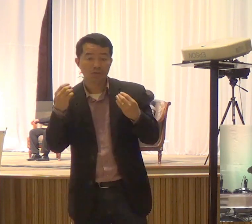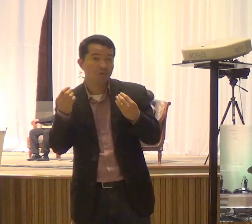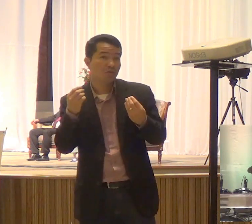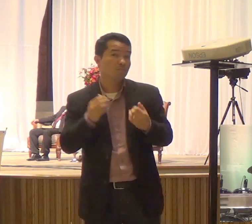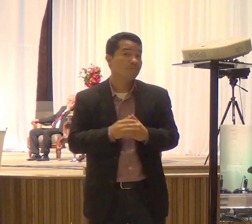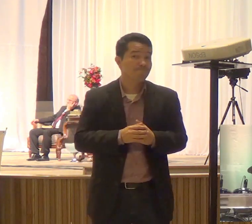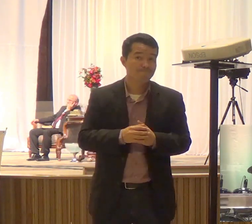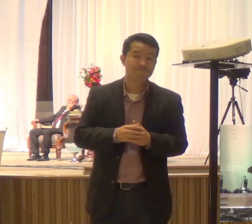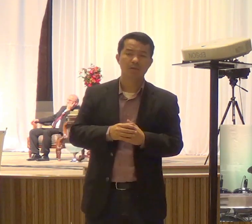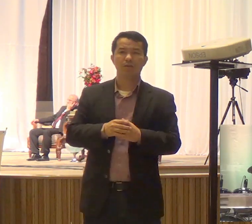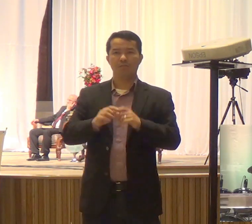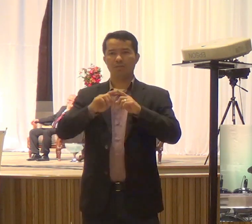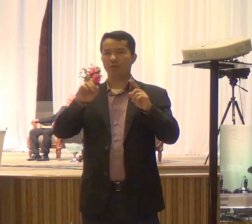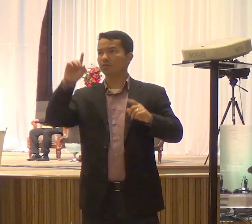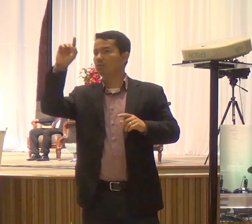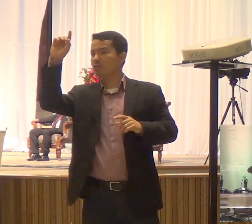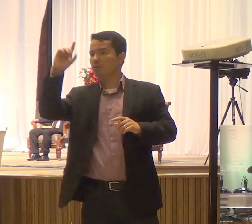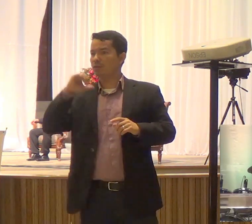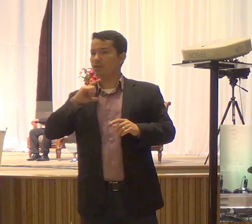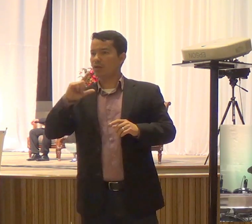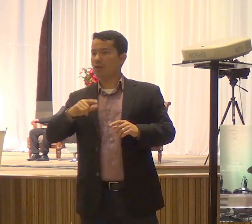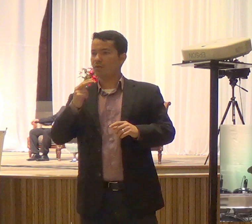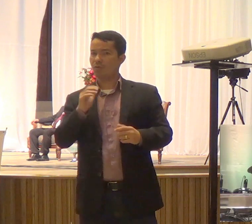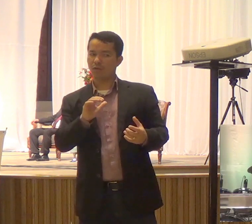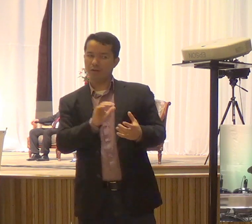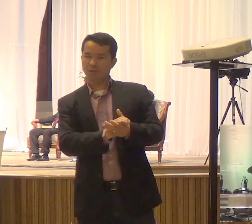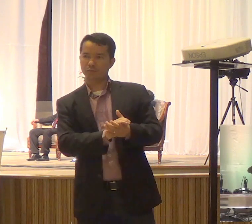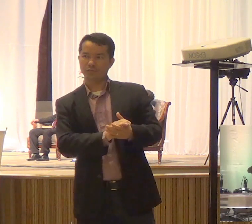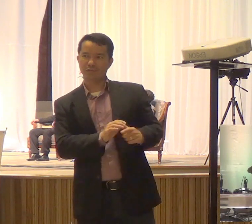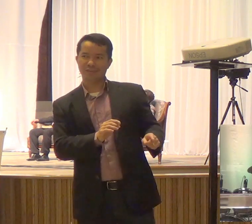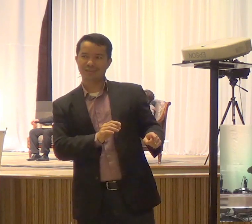e que o Senhor se torna então o seu marido,